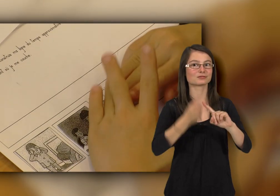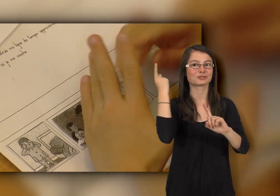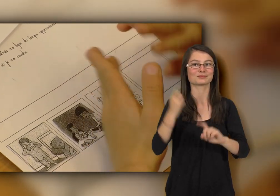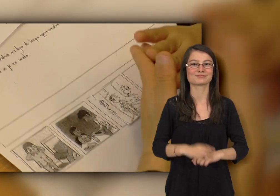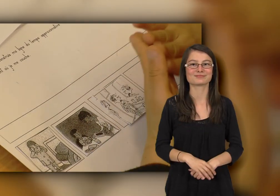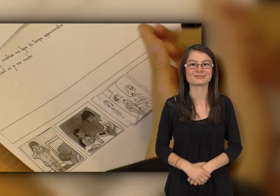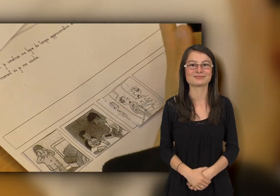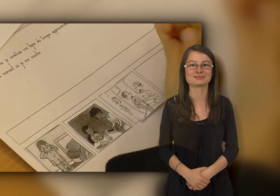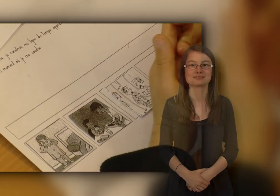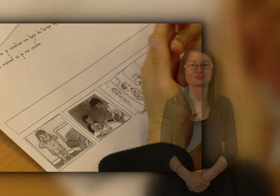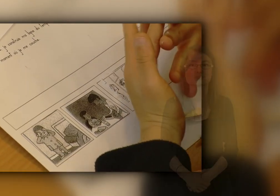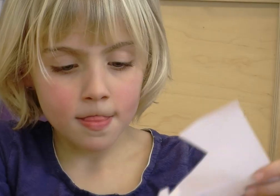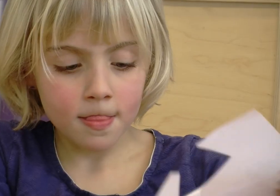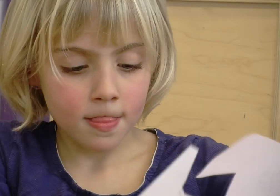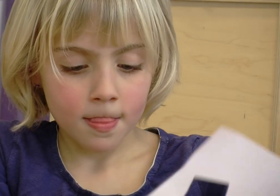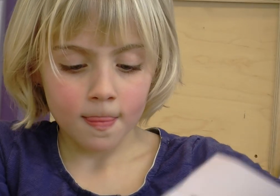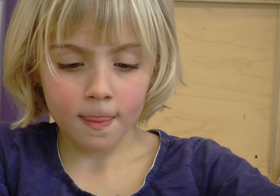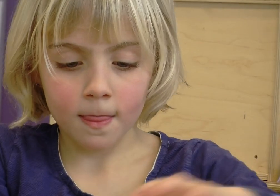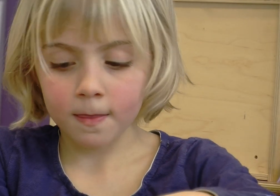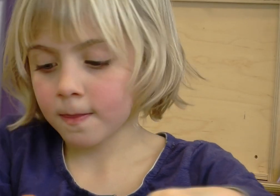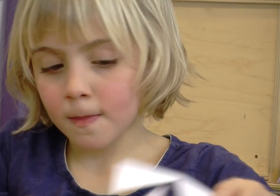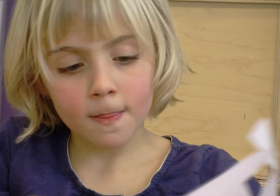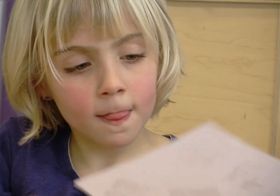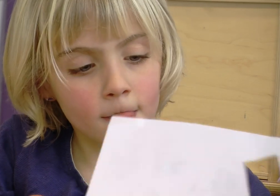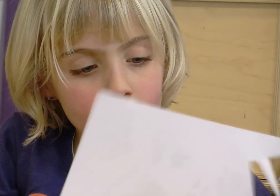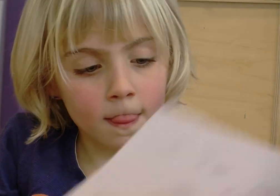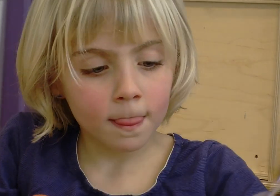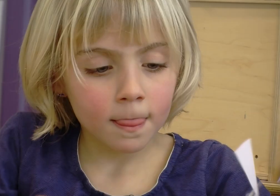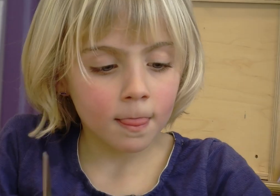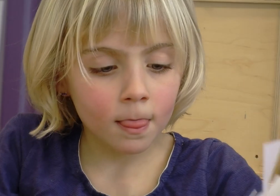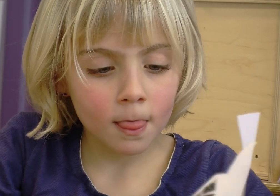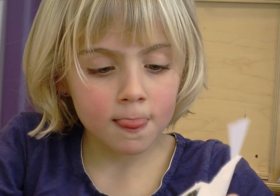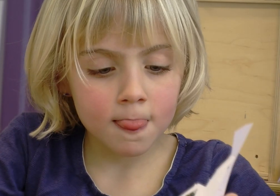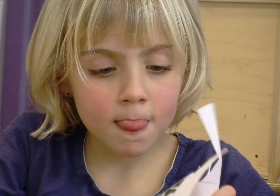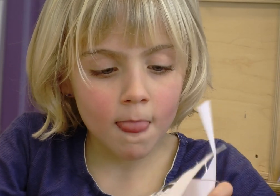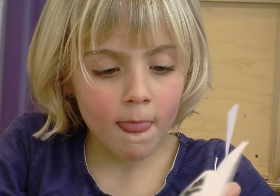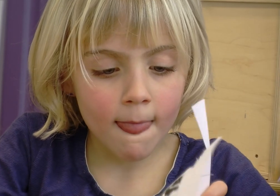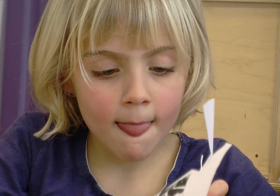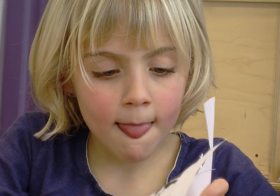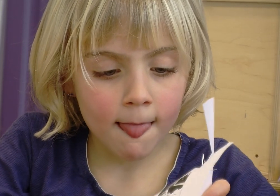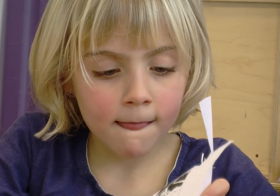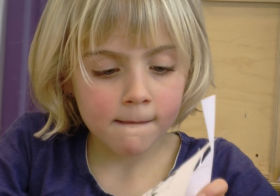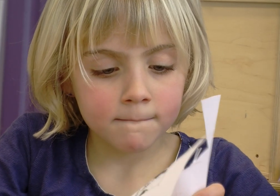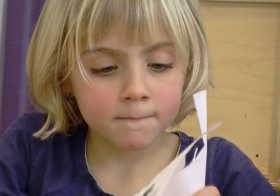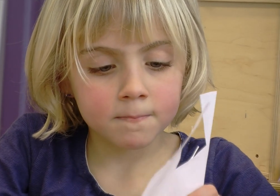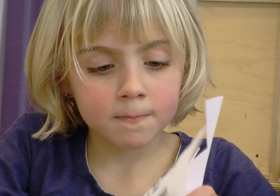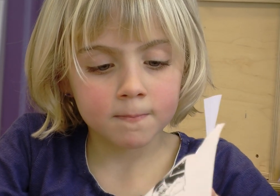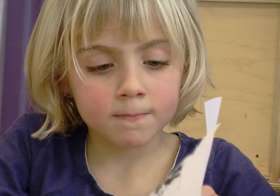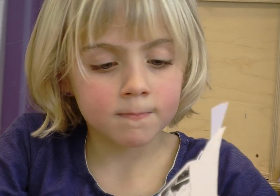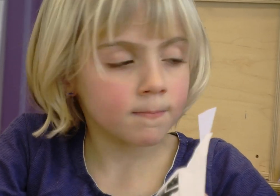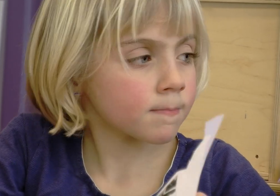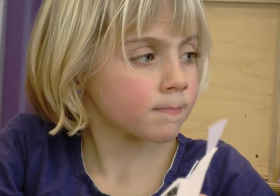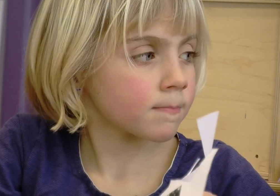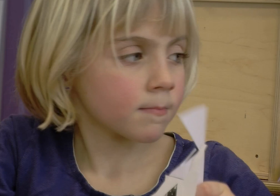Parfois, j'avoue, avec mon père, je garde un plan. Je suis le sourd. Après tout, il n'y a pas pire sourd que celui qui ne veut